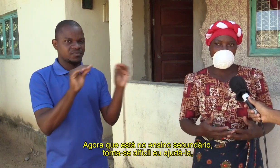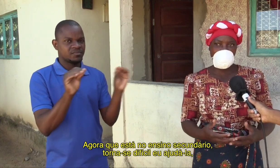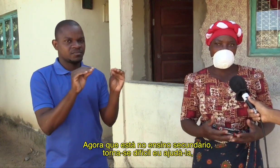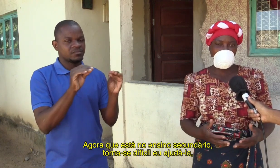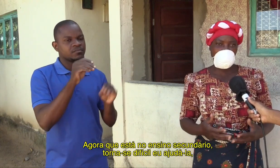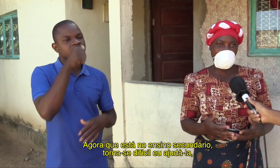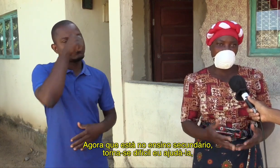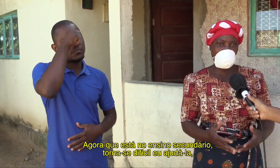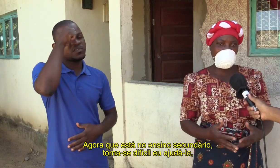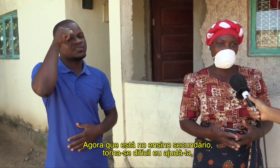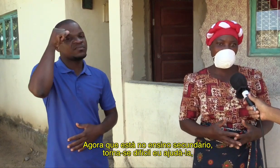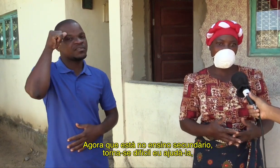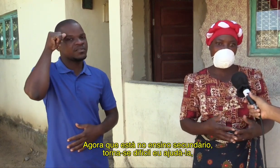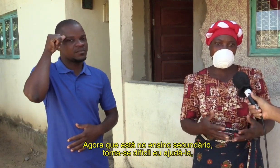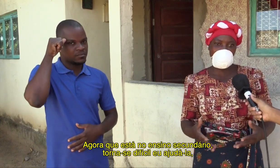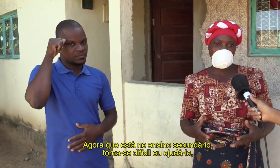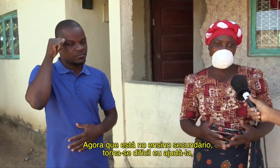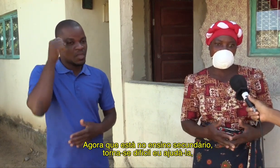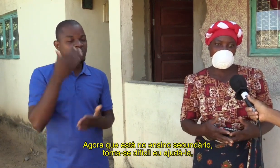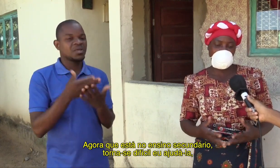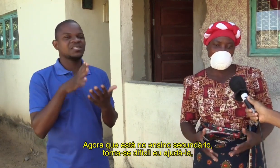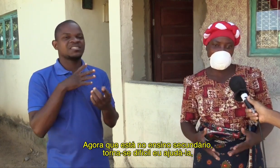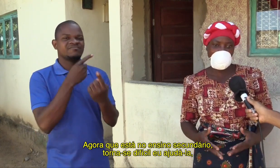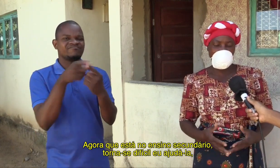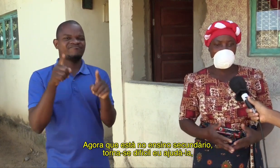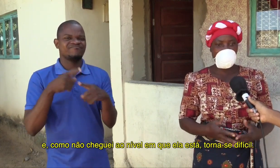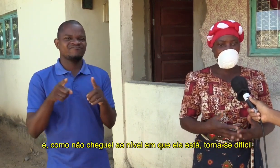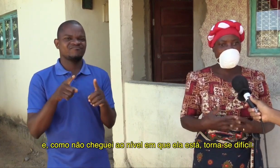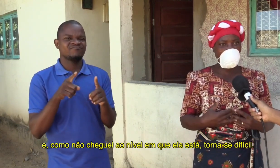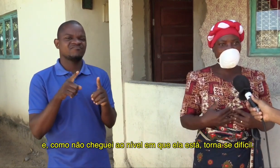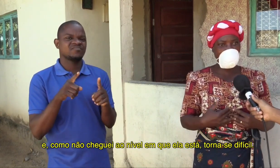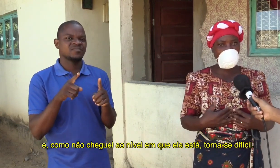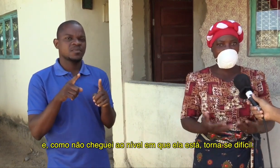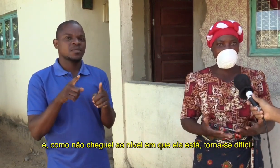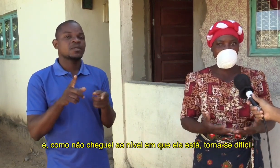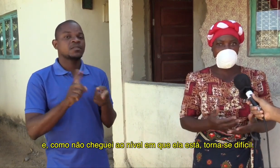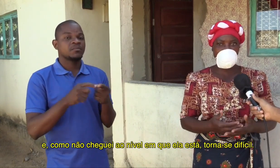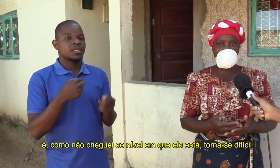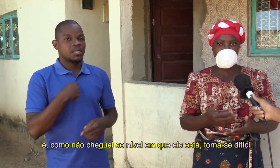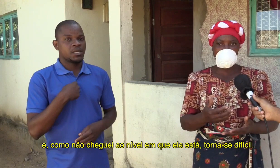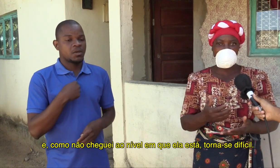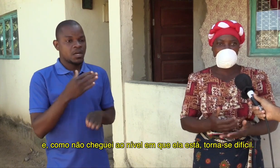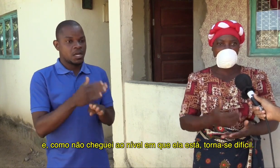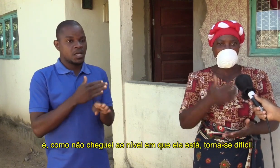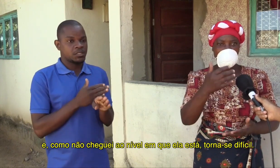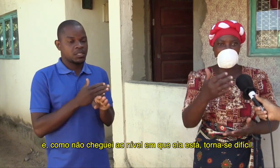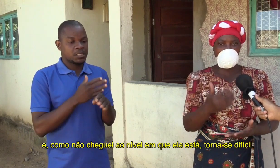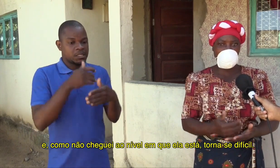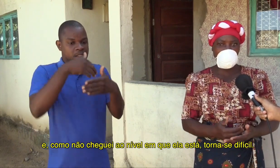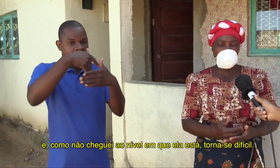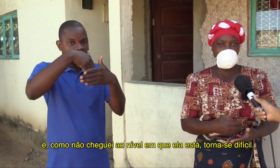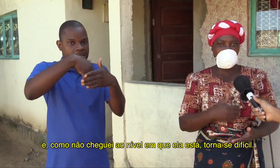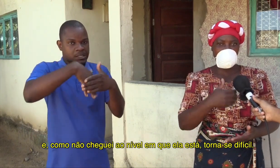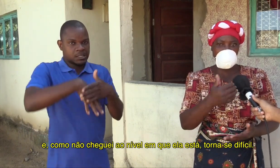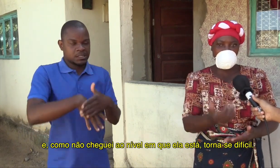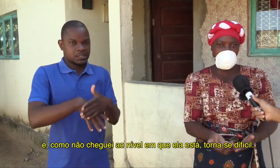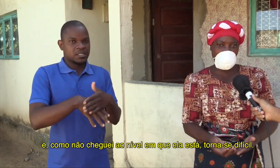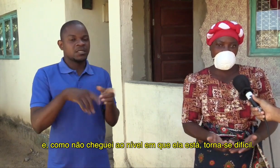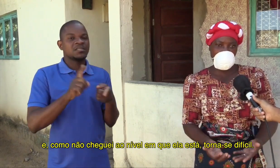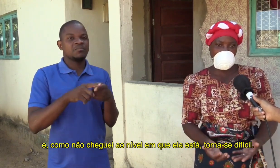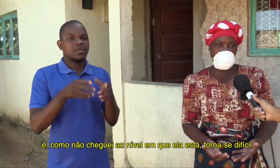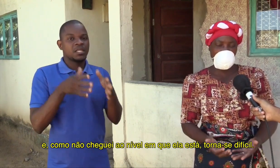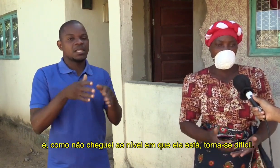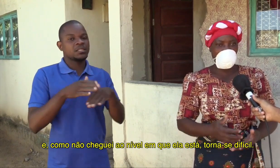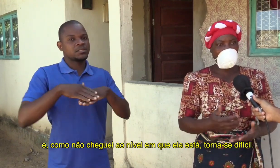ajudar muito, muito a ela nas disciplinas que ela está. E também, como eu também não cheguei de estudar até a disciplina que a minha filha está a